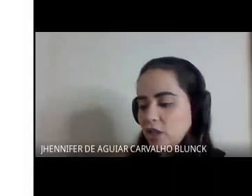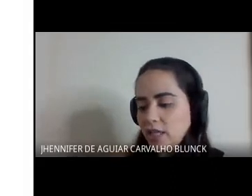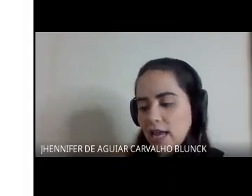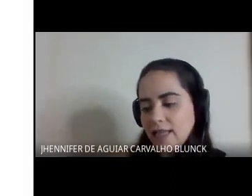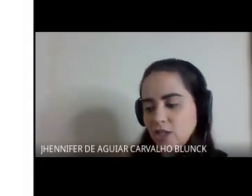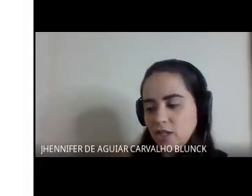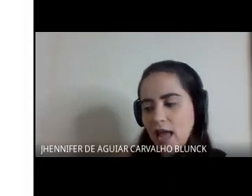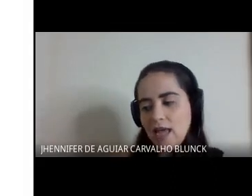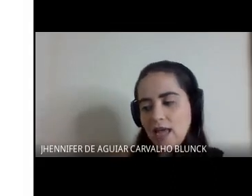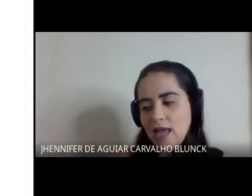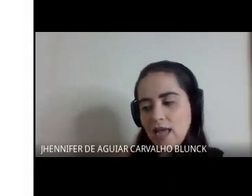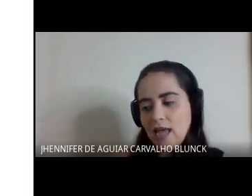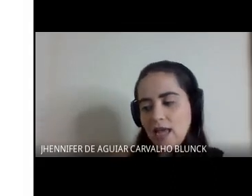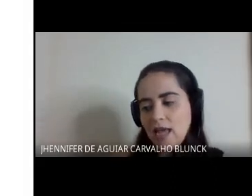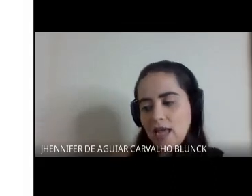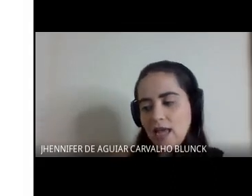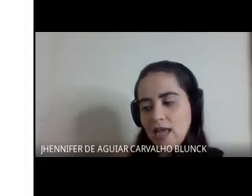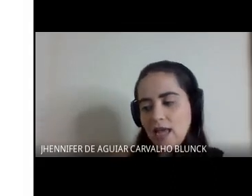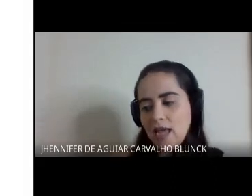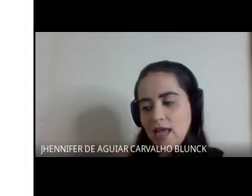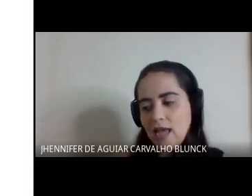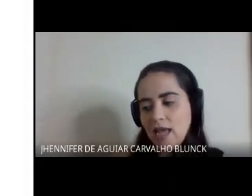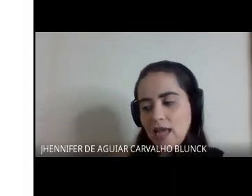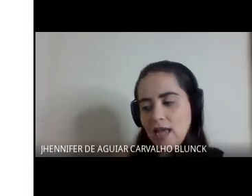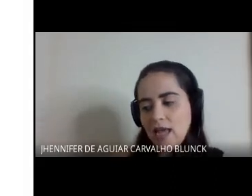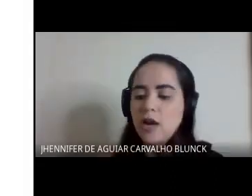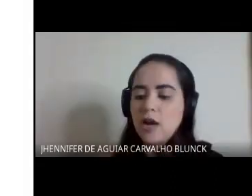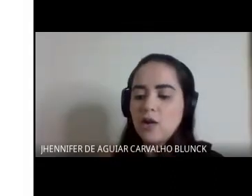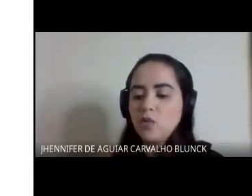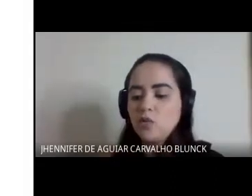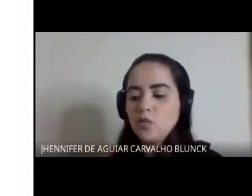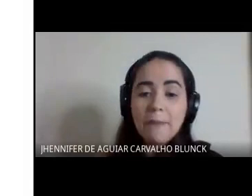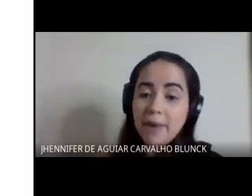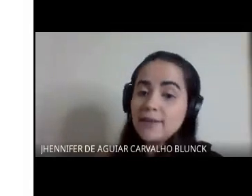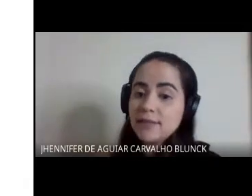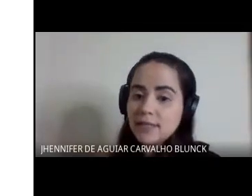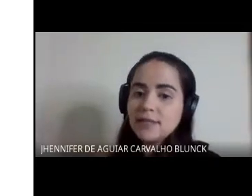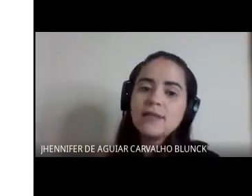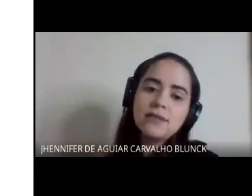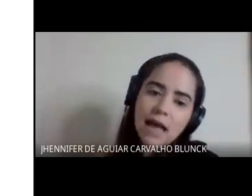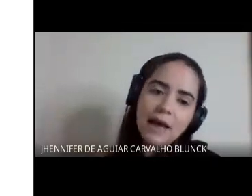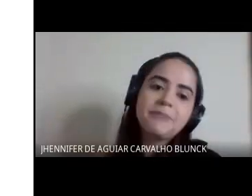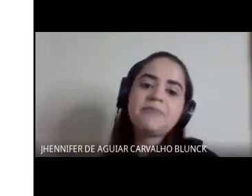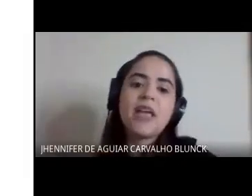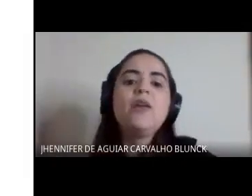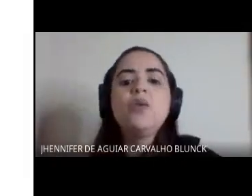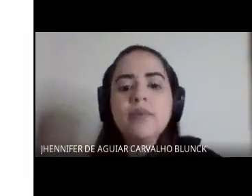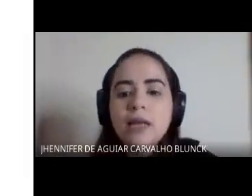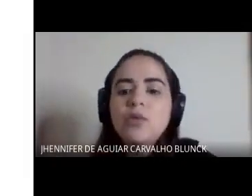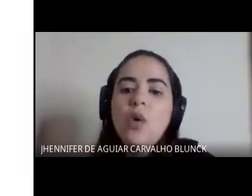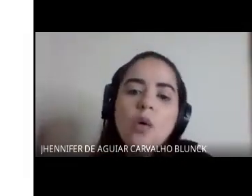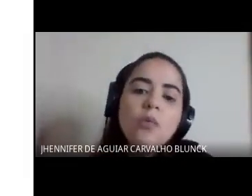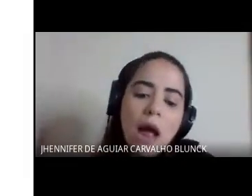ela adquirir a identidade surda, adquirir a cultura surda, ela precisa estar